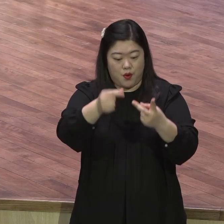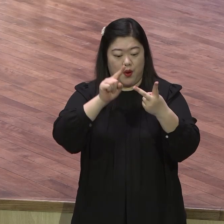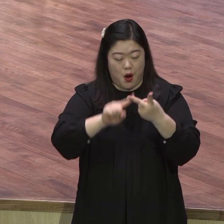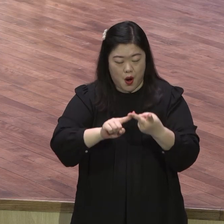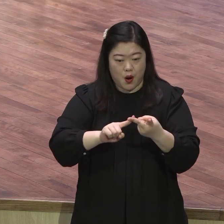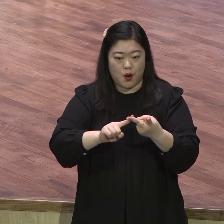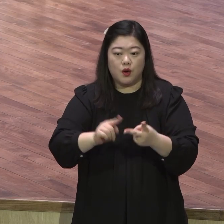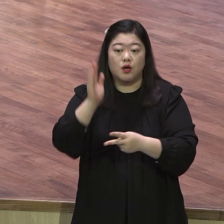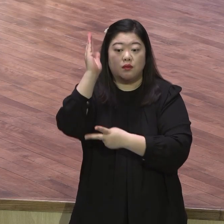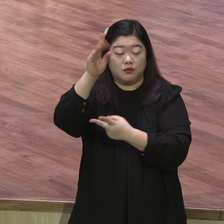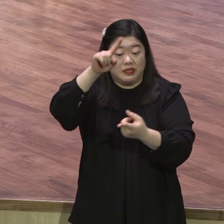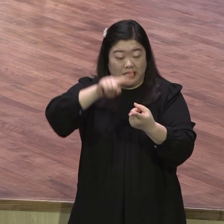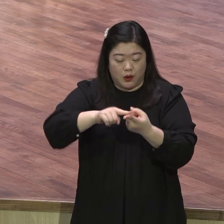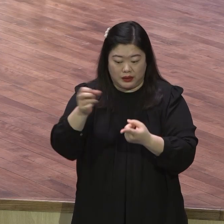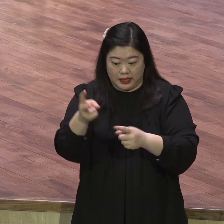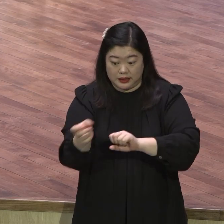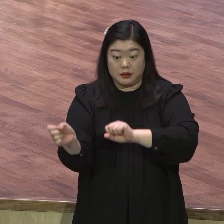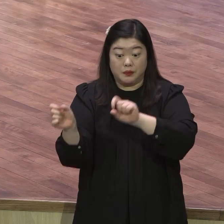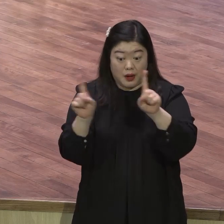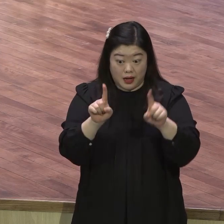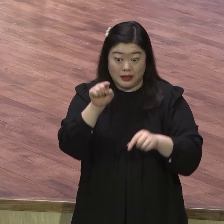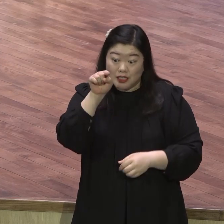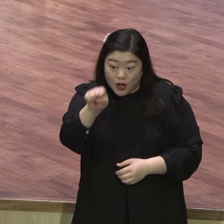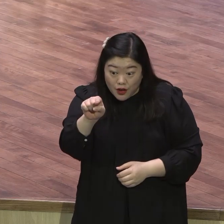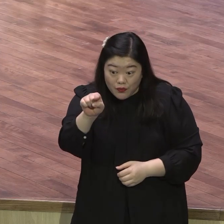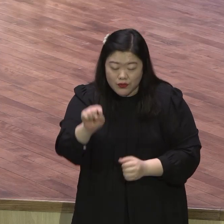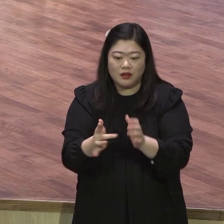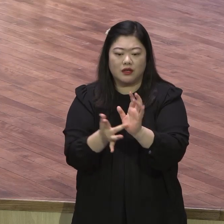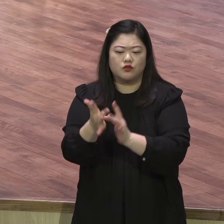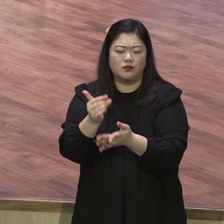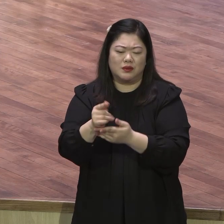다시 사신 것이다. 그걸 강조했어요.